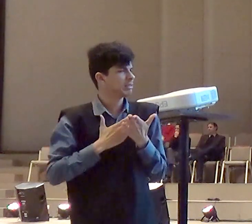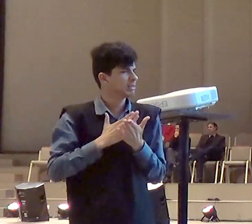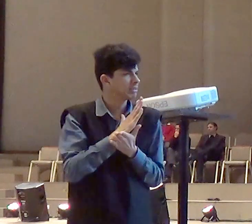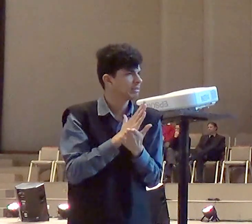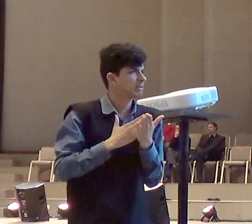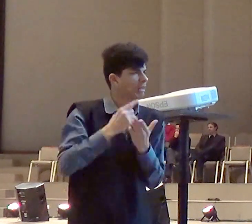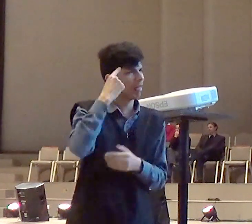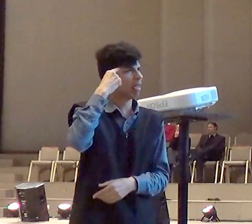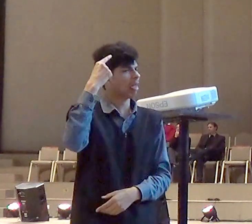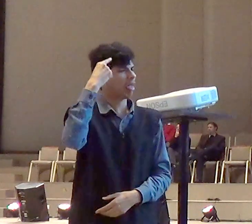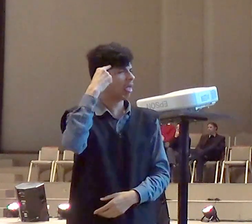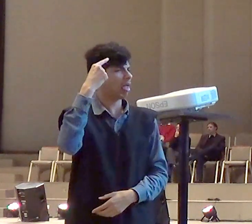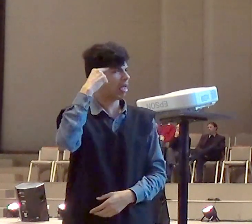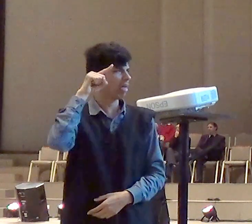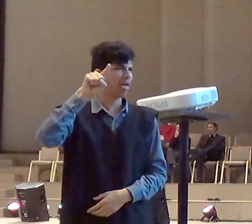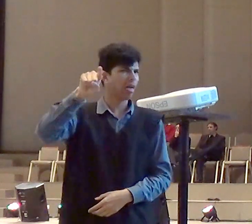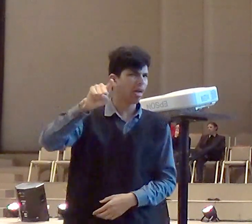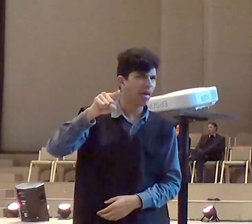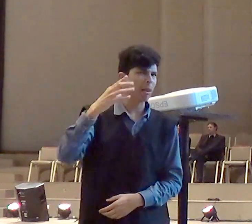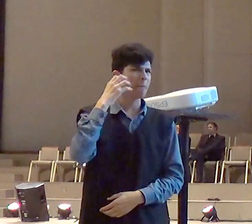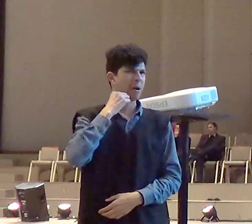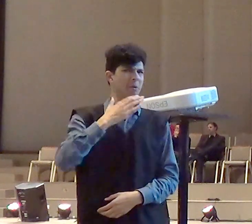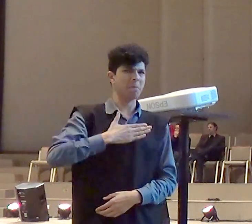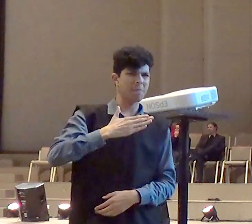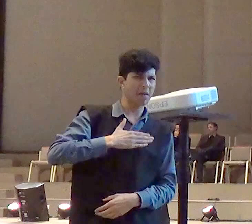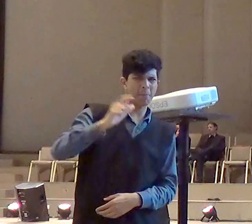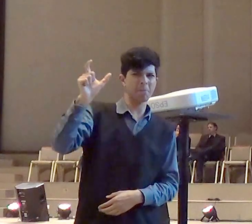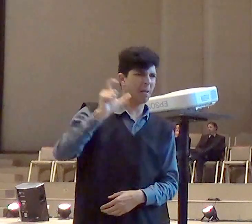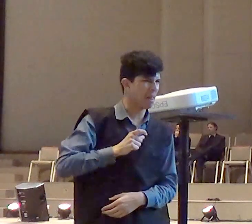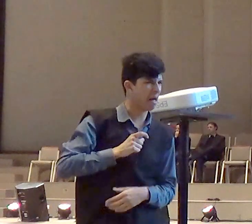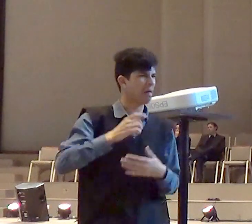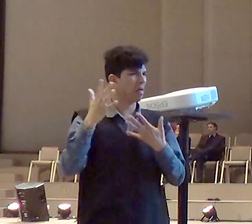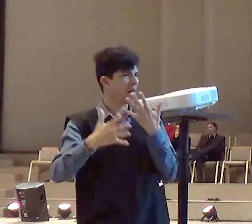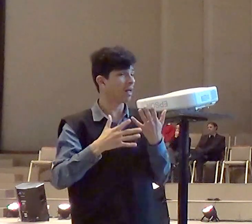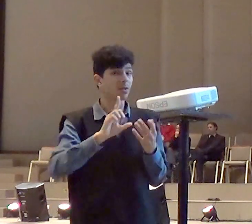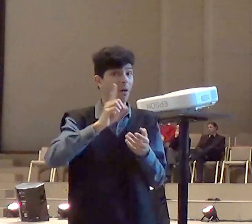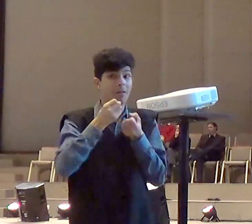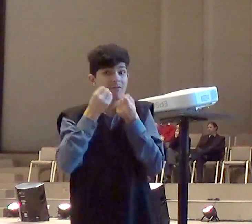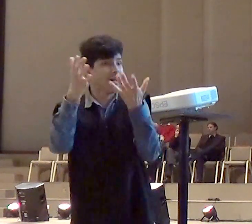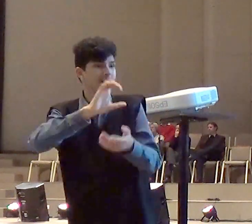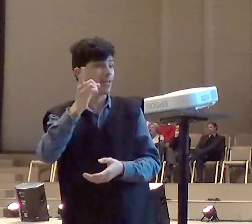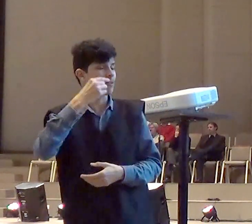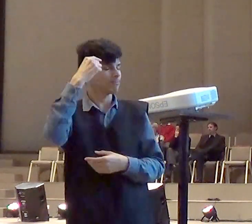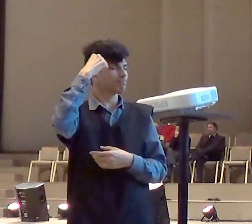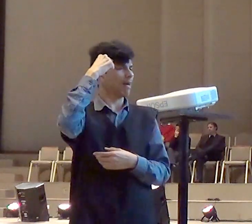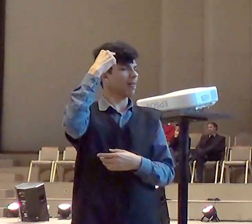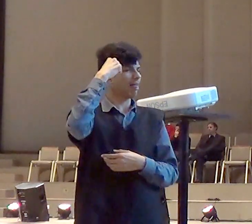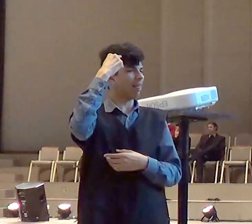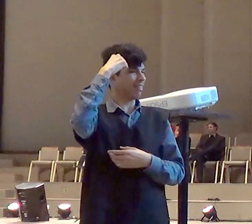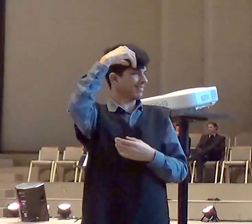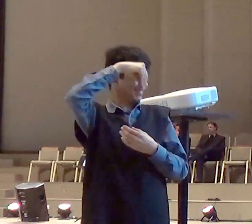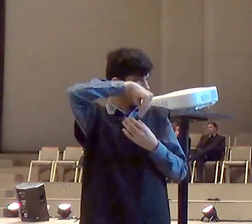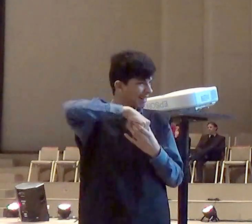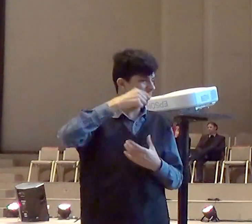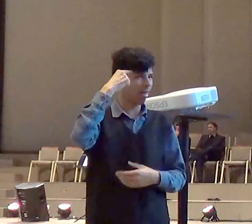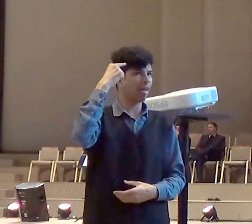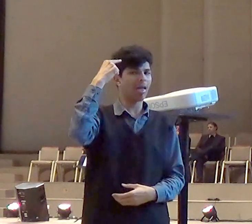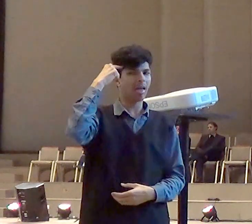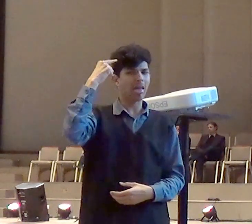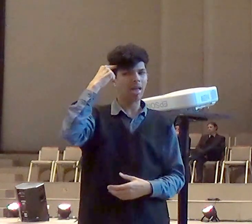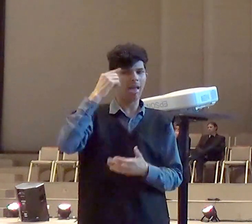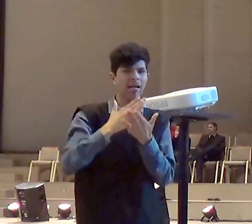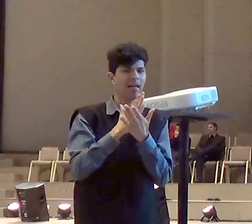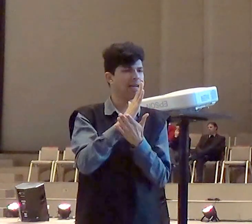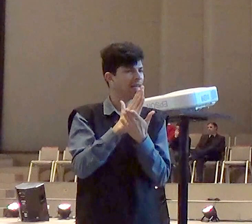e remoendo e remoendo na cabeça a gente não falou nada só fica pensando pensando E é um negócio meio doentio